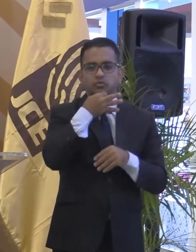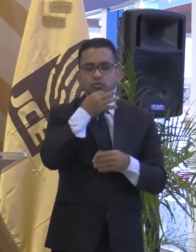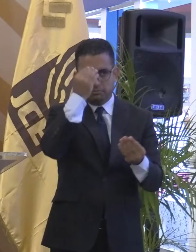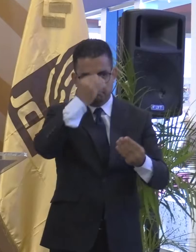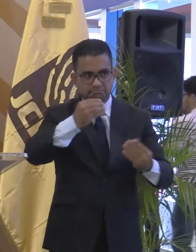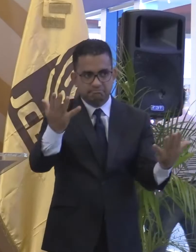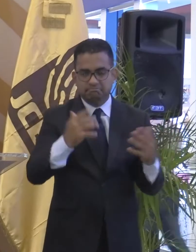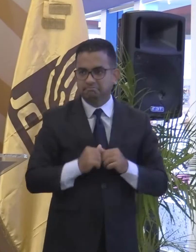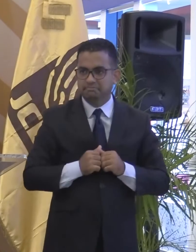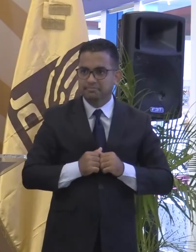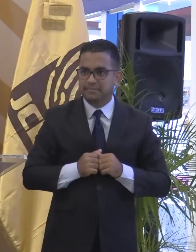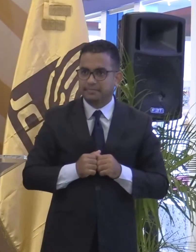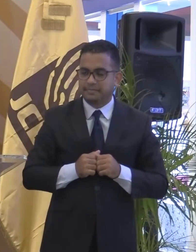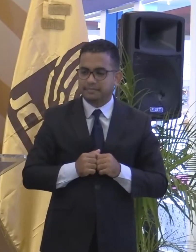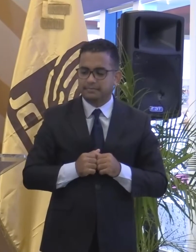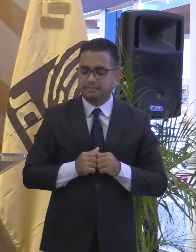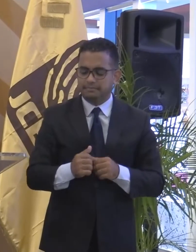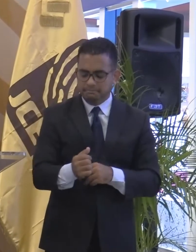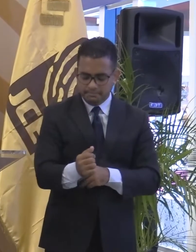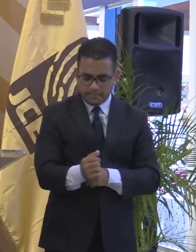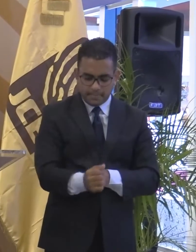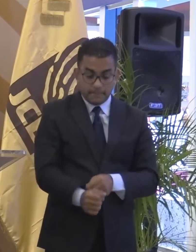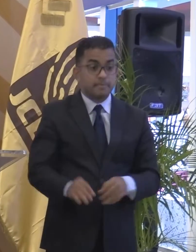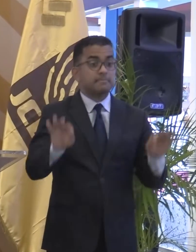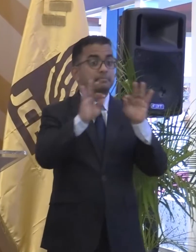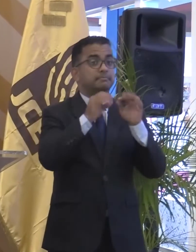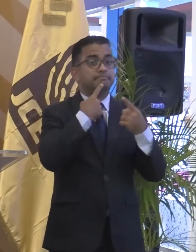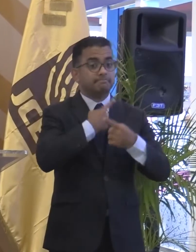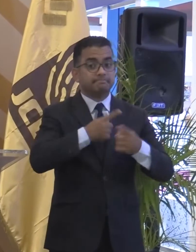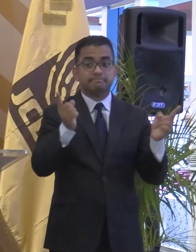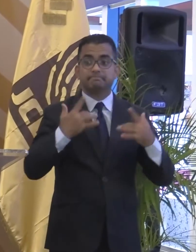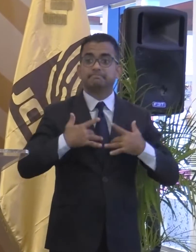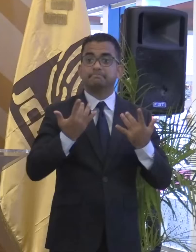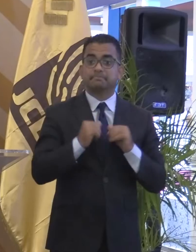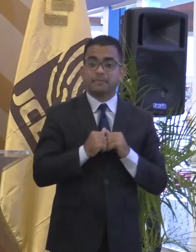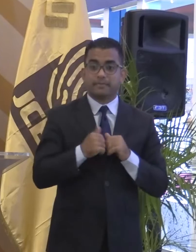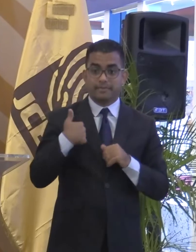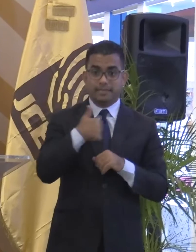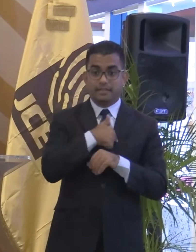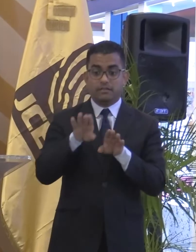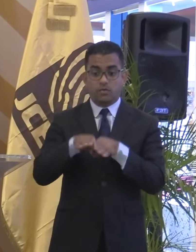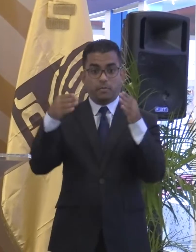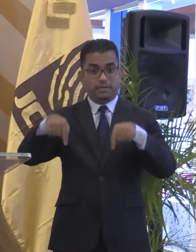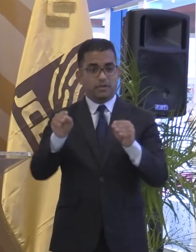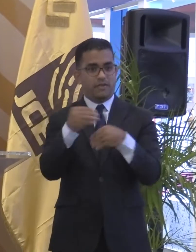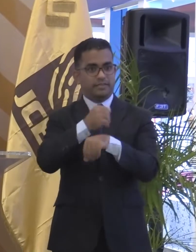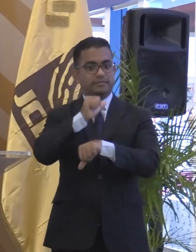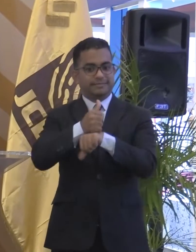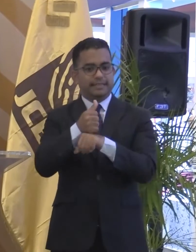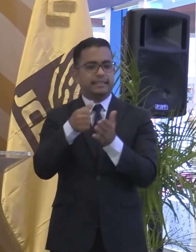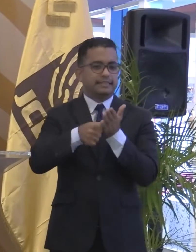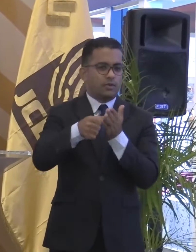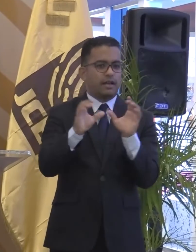oportunamente es importante anunciarles que en adición a este centro de expedición de actas del estado civil y